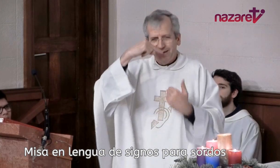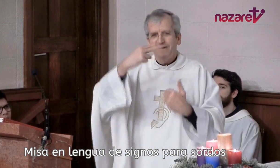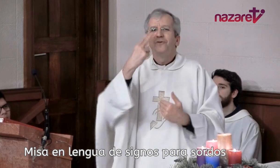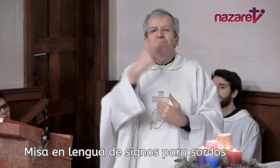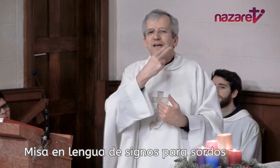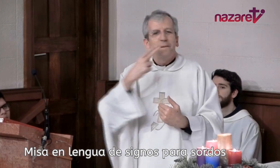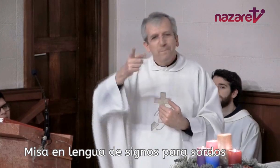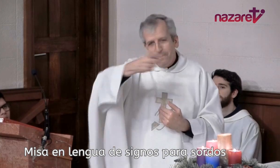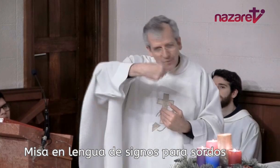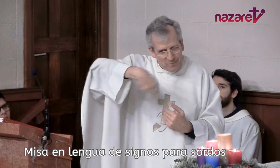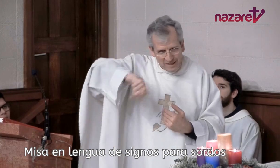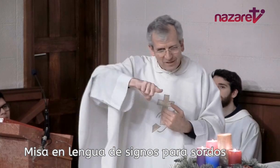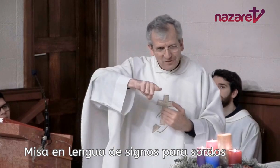nos ha prometido.